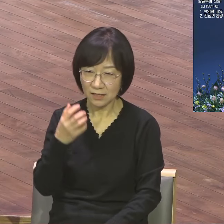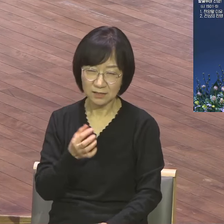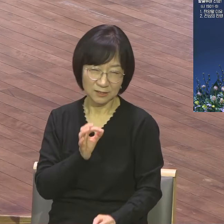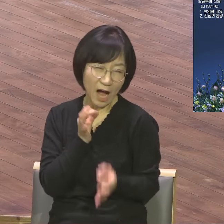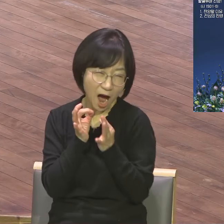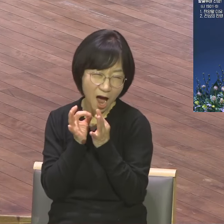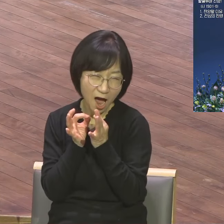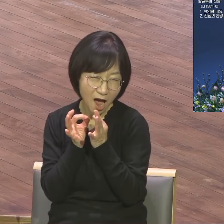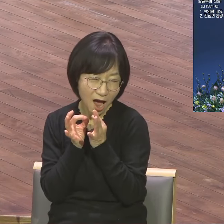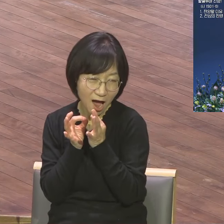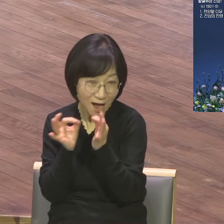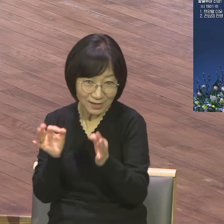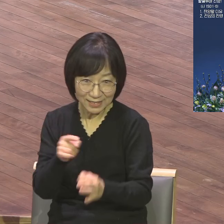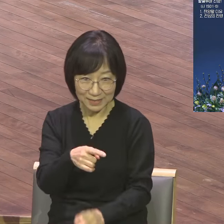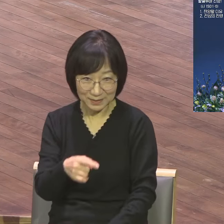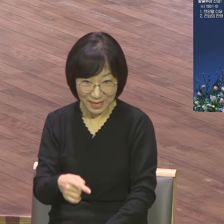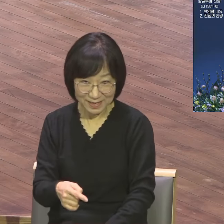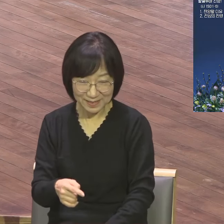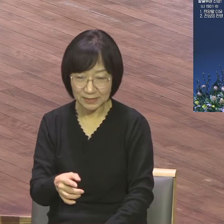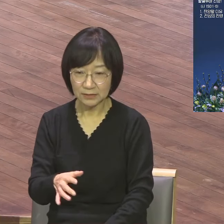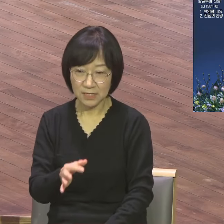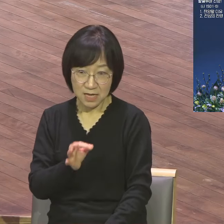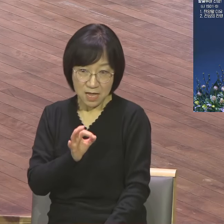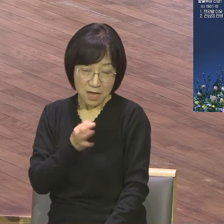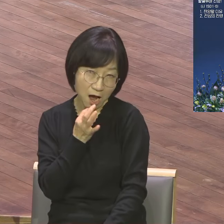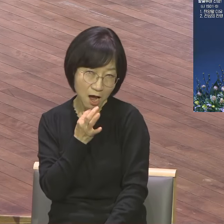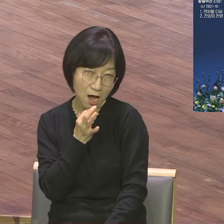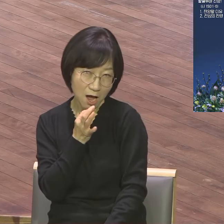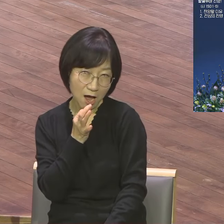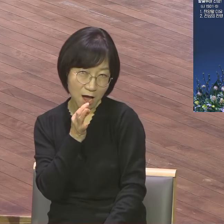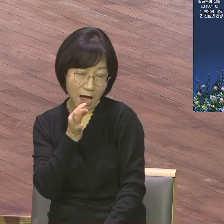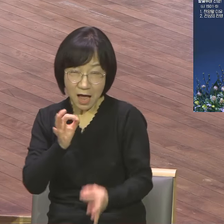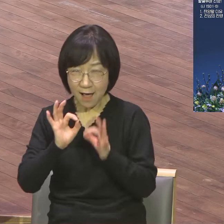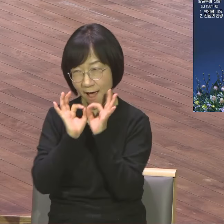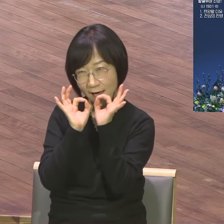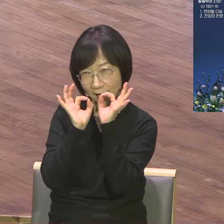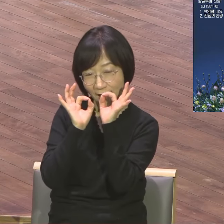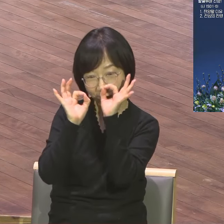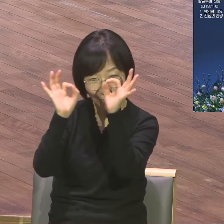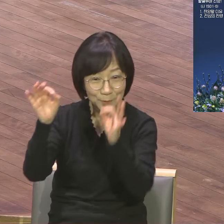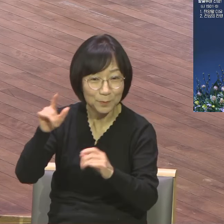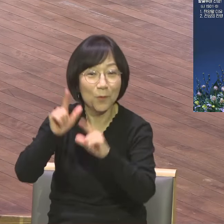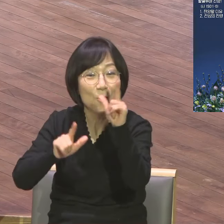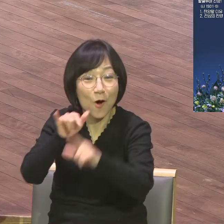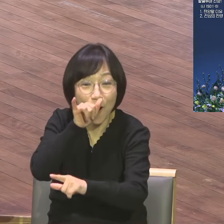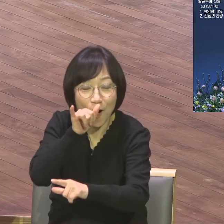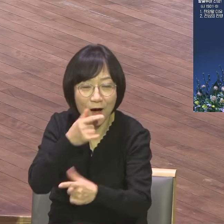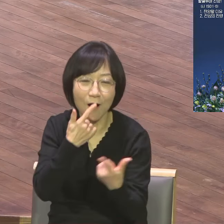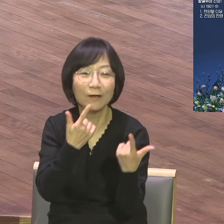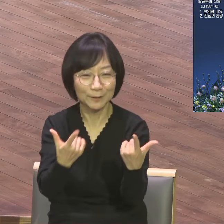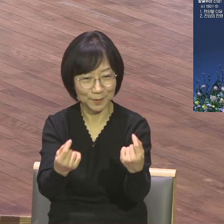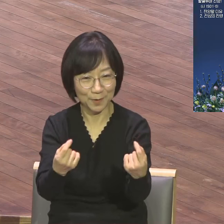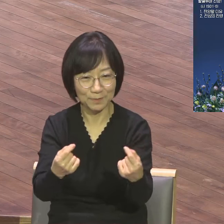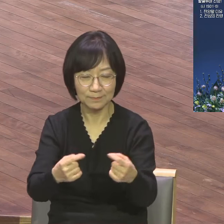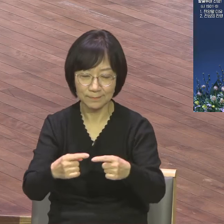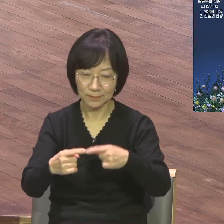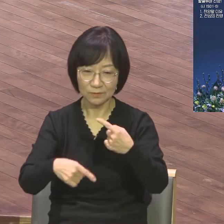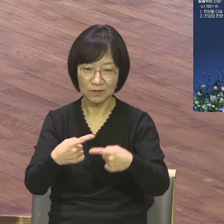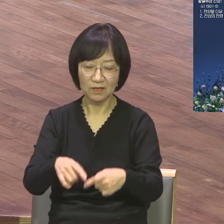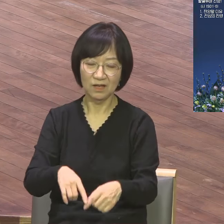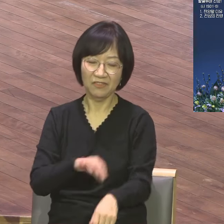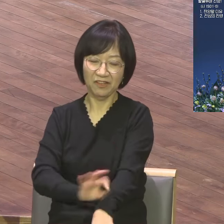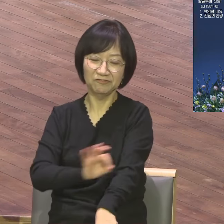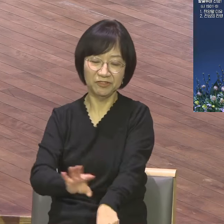아멘. 여러분 어떻게 느낌으로 좀 소리가 커 보이기도 하지만은요 전심으로 하나님 찬양합니다. 그 뜻이.